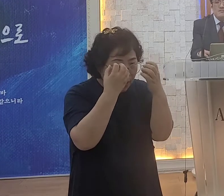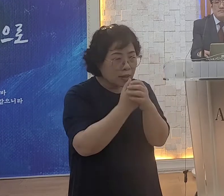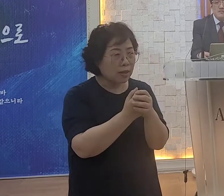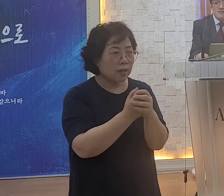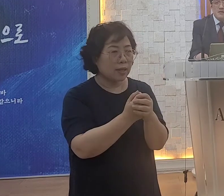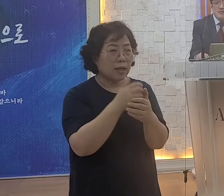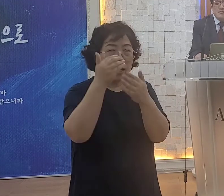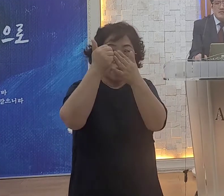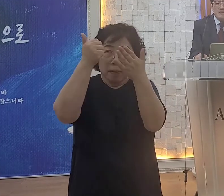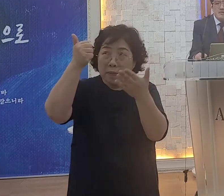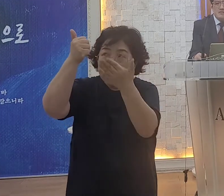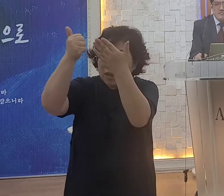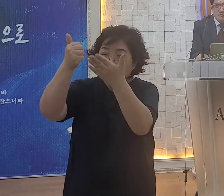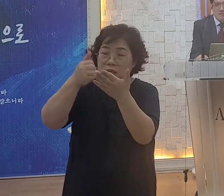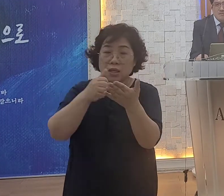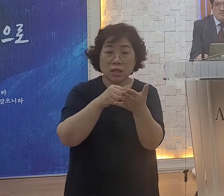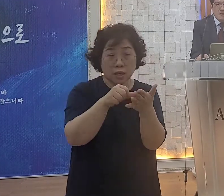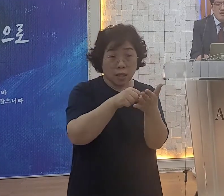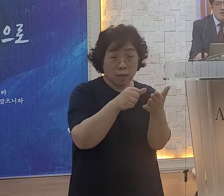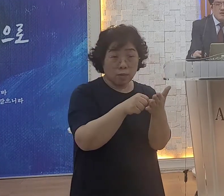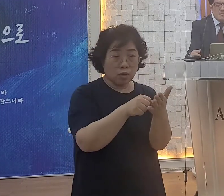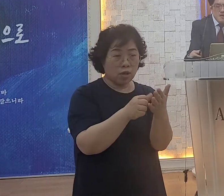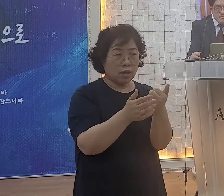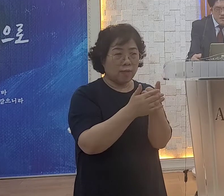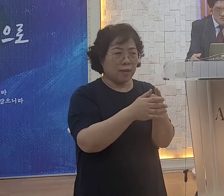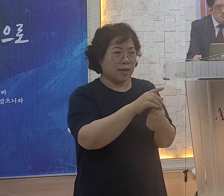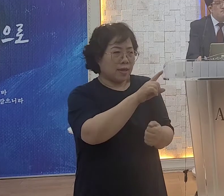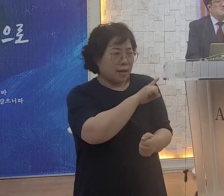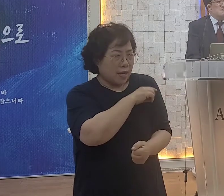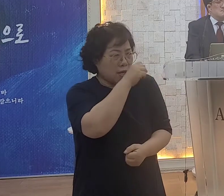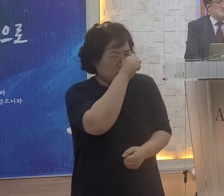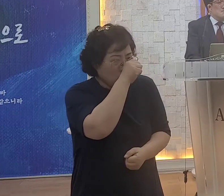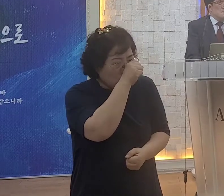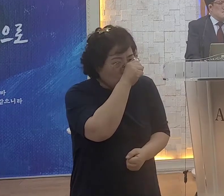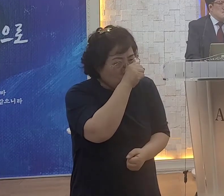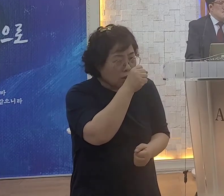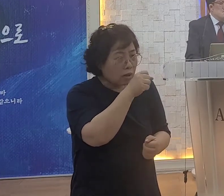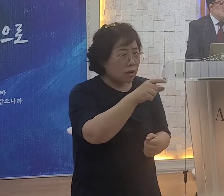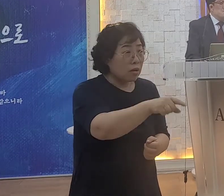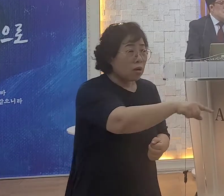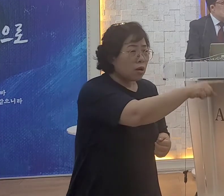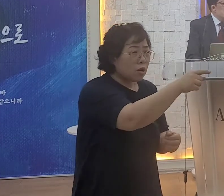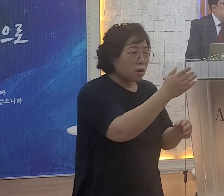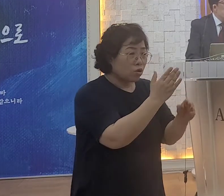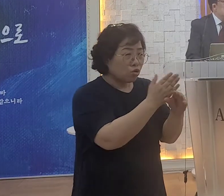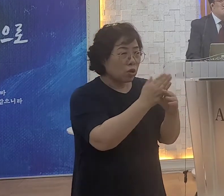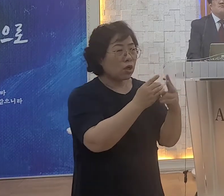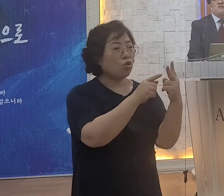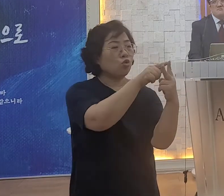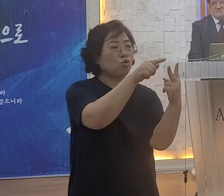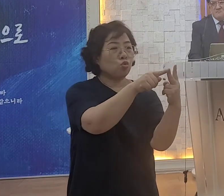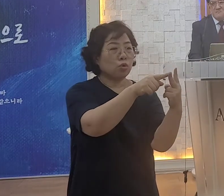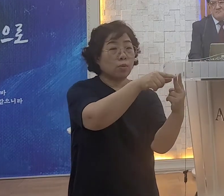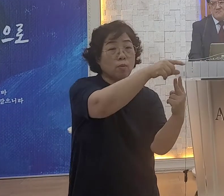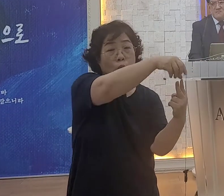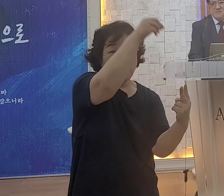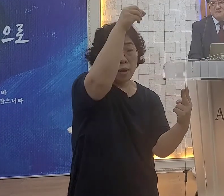하여튼 하나님 앞에 드려야 되는 제물이기 때문에 가장 좋은 것을 이 숫 염소 2마리를